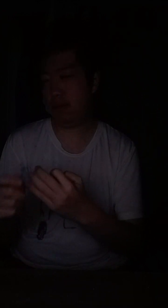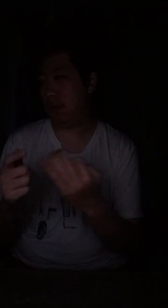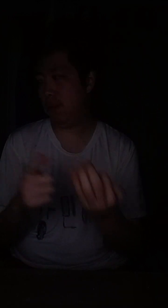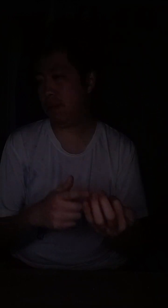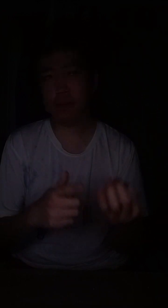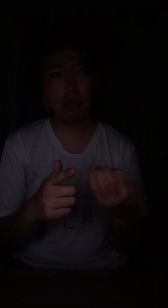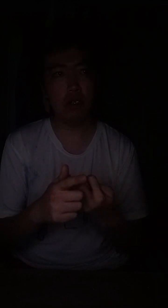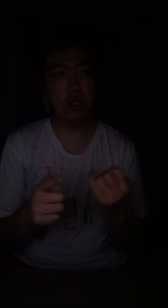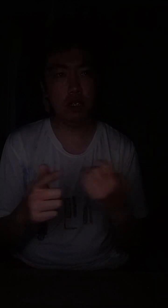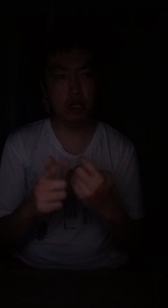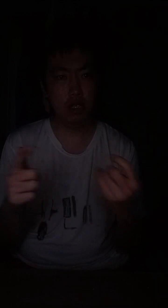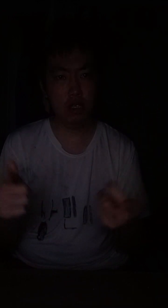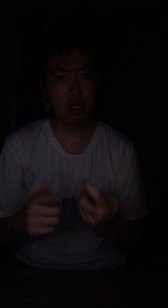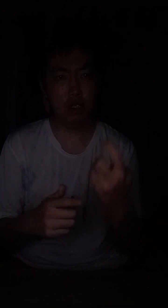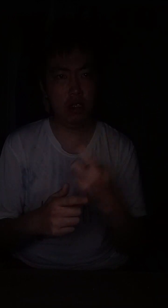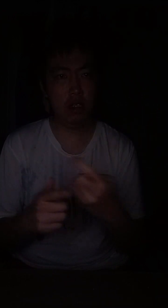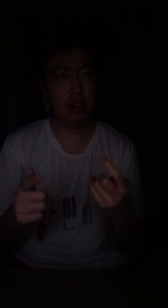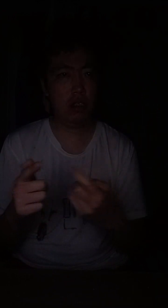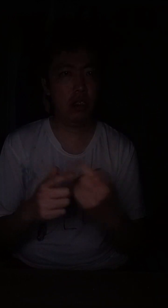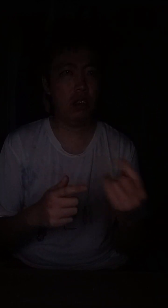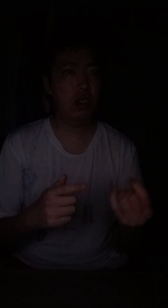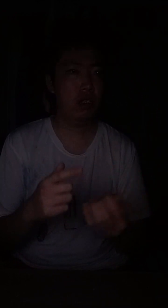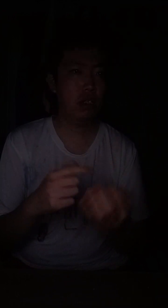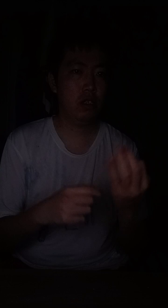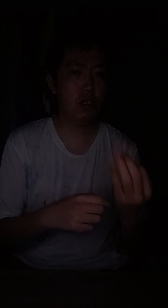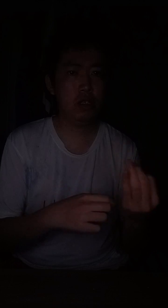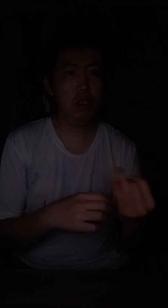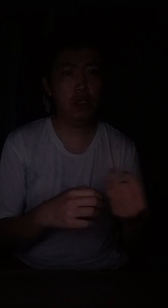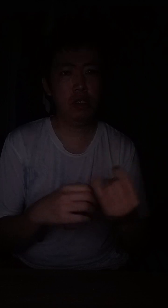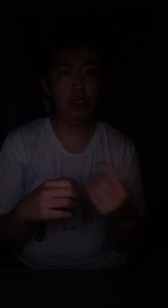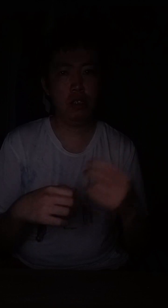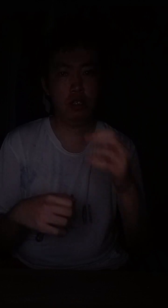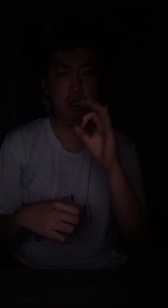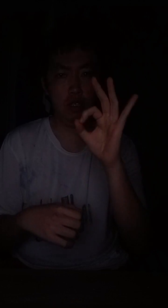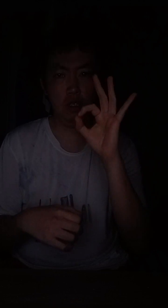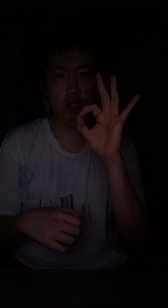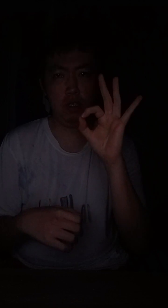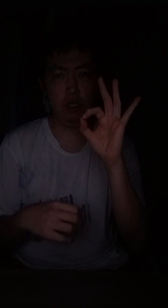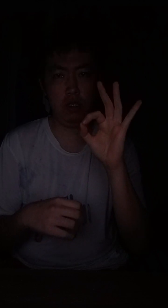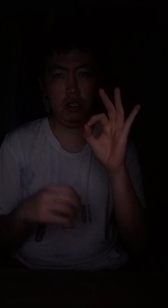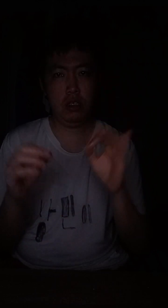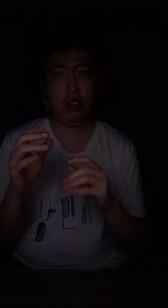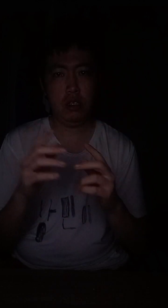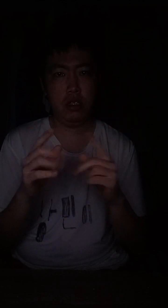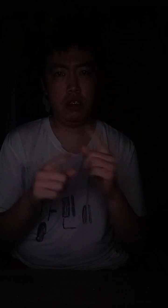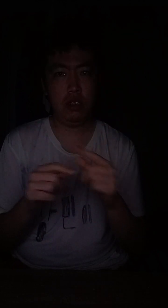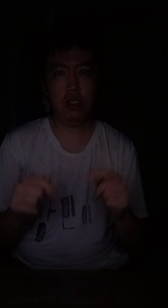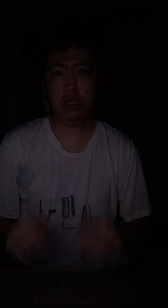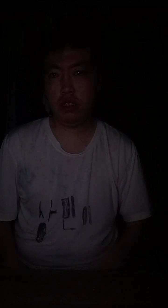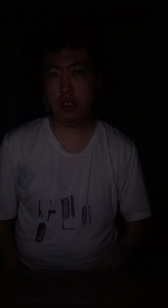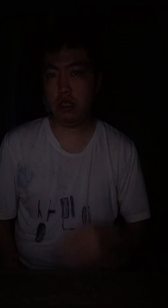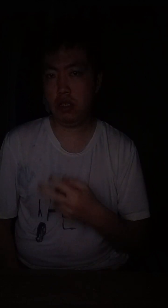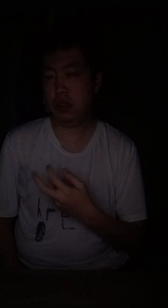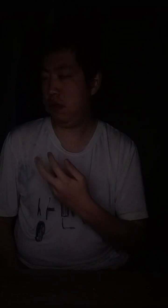일이 있을 수 있다. 아까 이야기하셨죠. 예, 그래서 수사관을 준비해달라. 오케이 했고. 비상계엄이 성공했다면 여